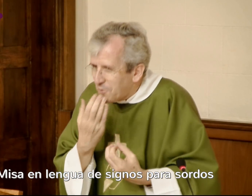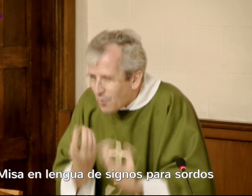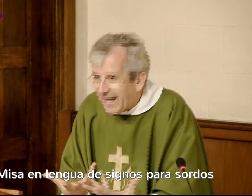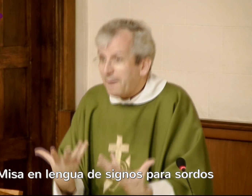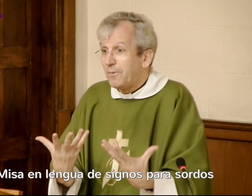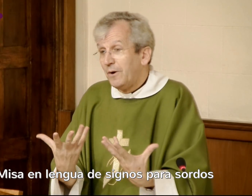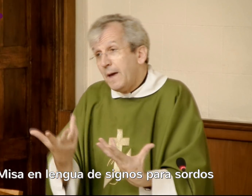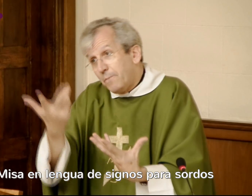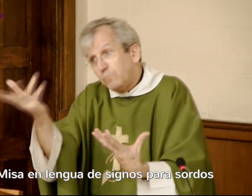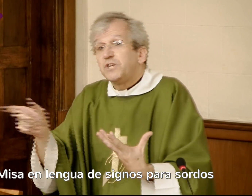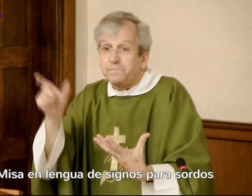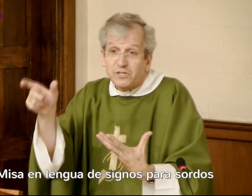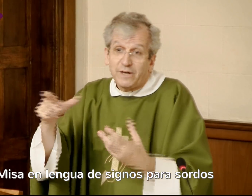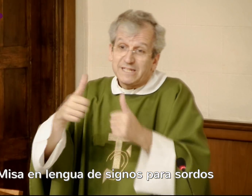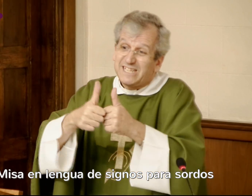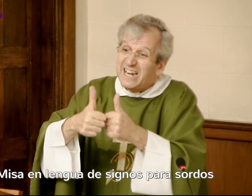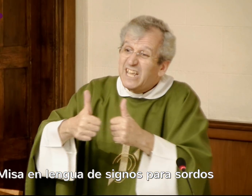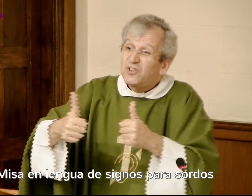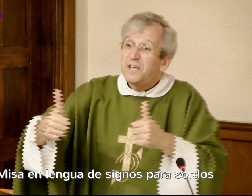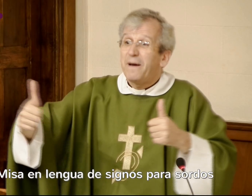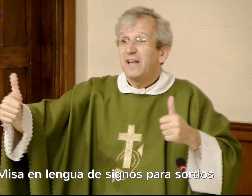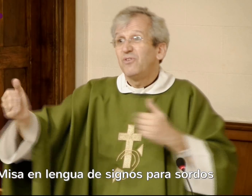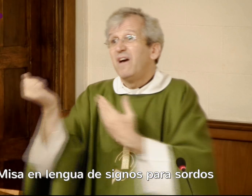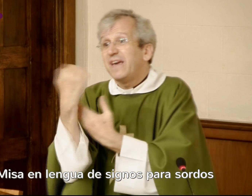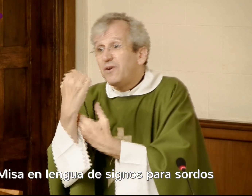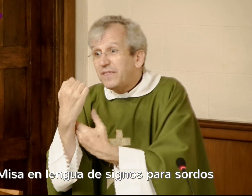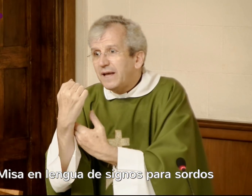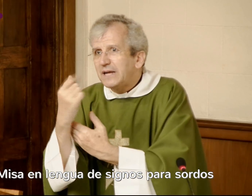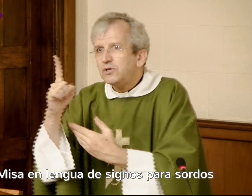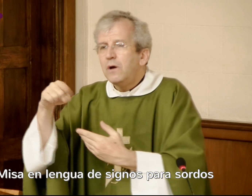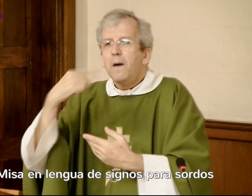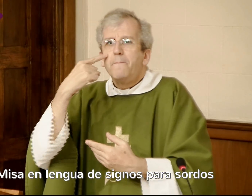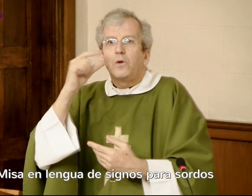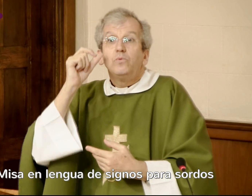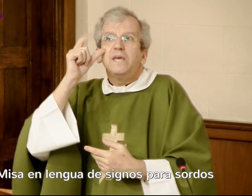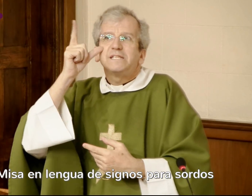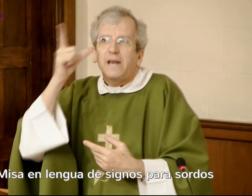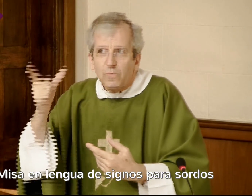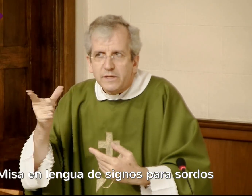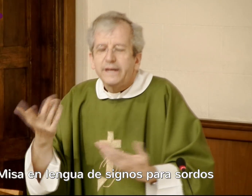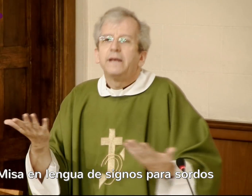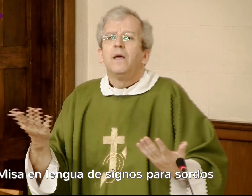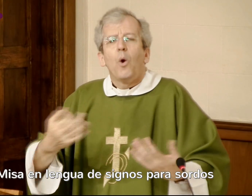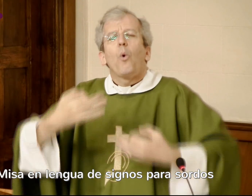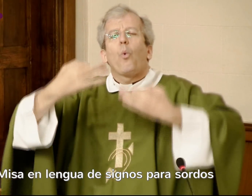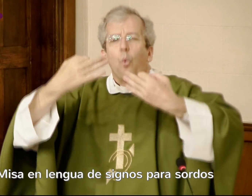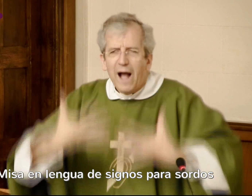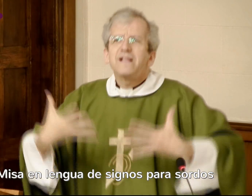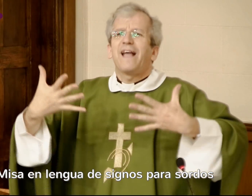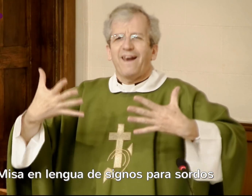muy buen ejemplo, pero hay muchas personas que se han ido separando, que no hacen caso, pero que un día se darán cuenta y dirán, ¿cuánta